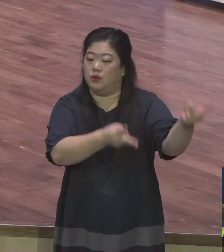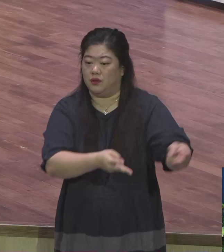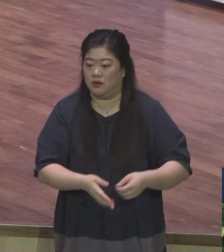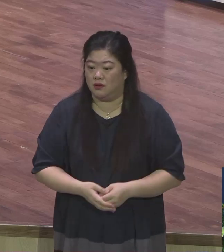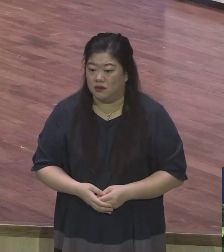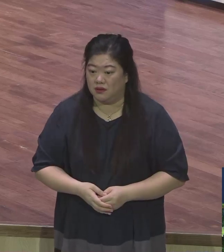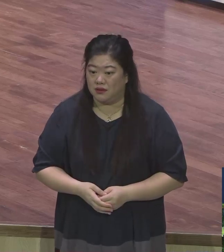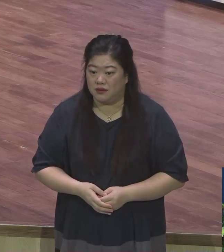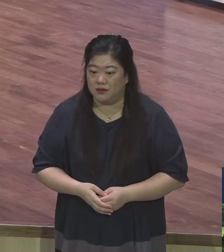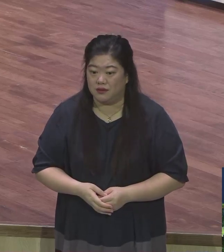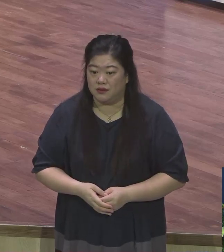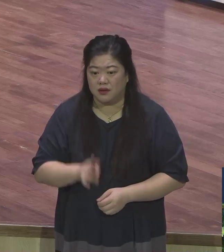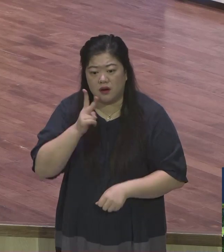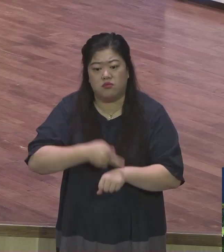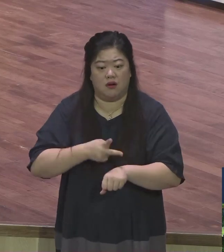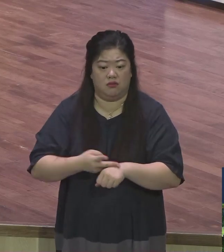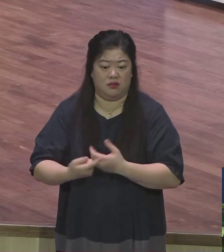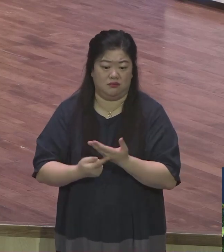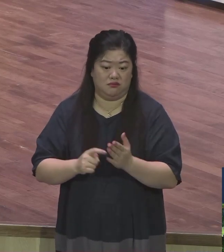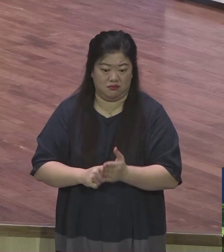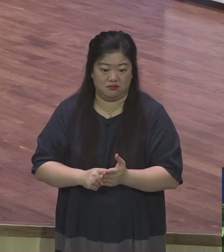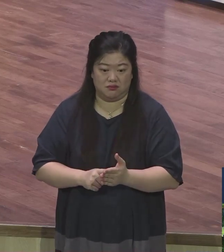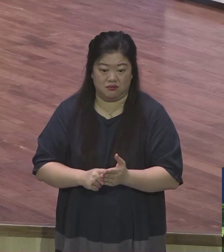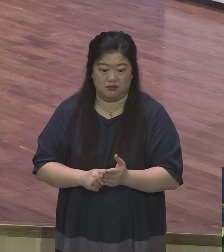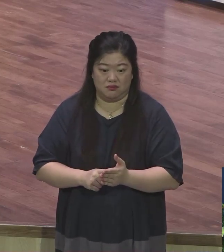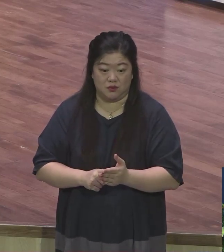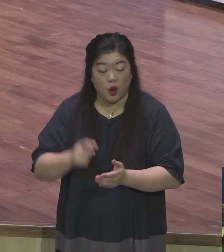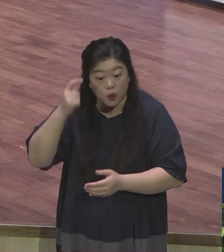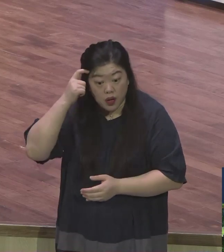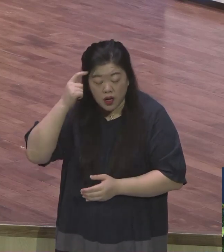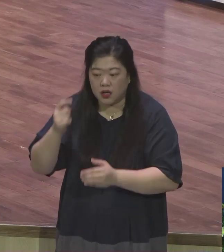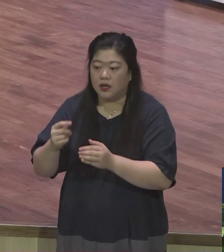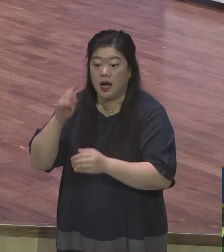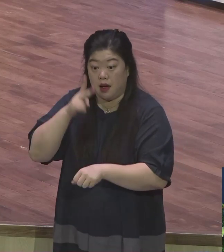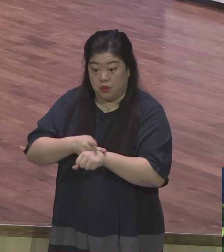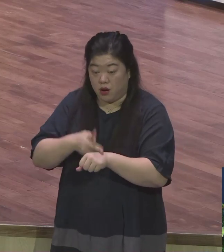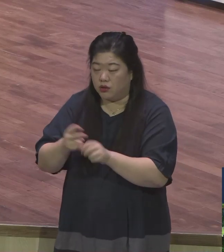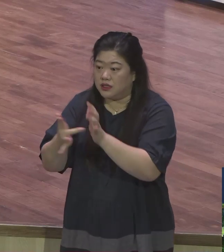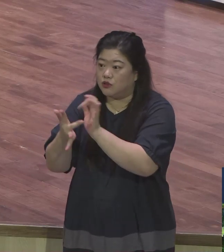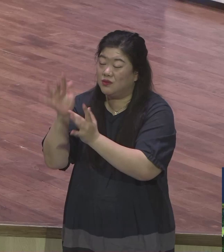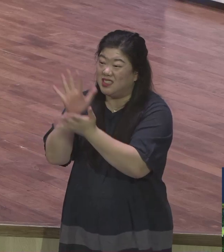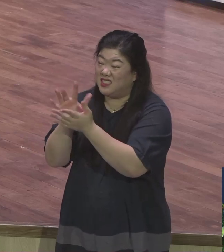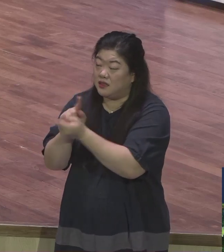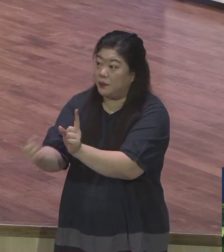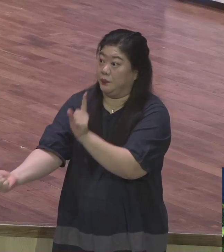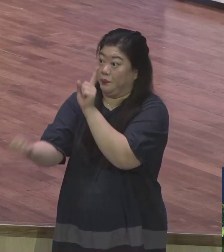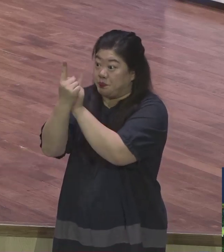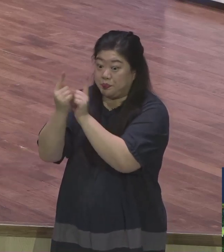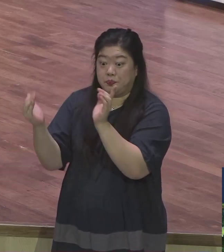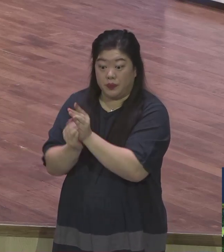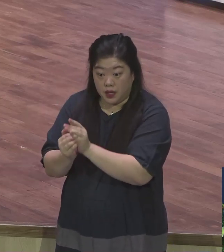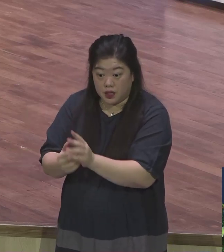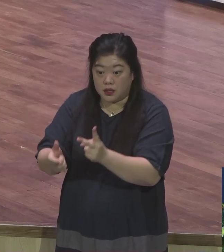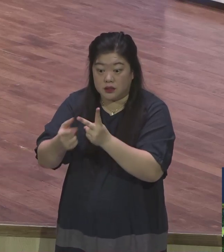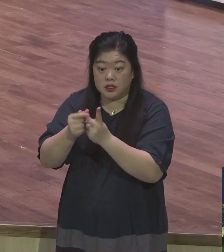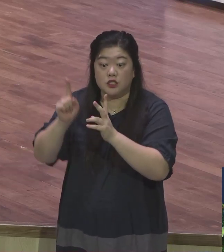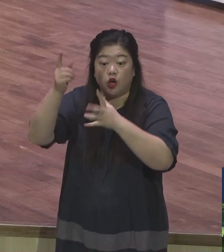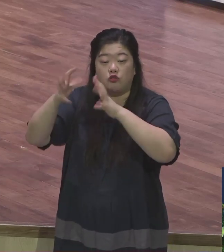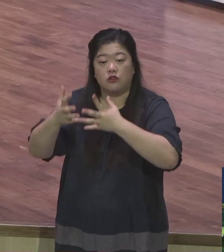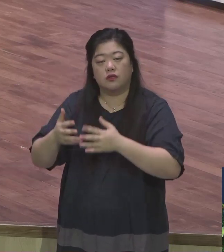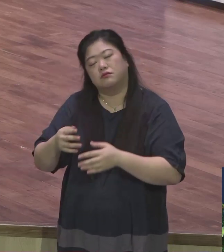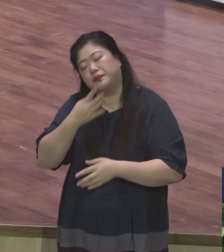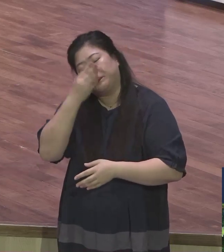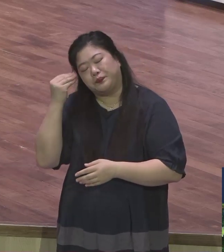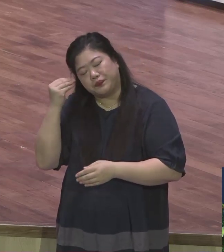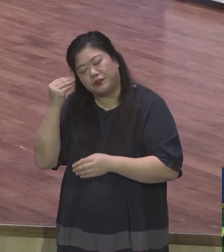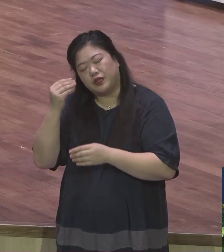싶다라는 바울의 심정입니다. 부활하신 주님을 직접 만난 사람 천국을 직접 본 사람 진짜 영적인